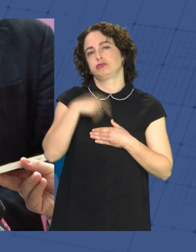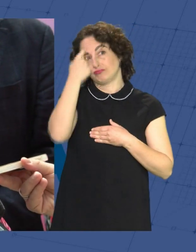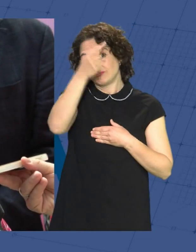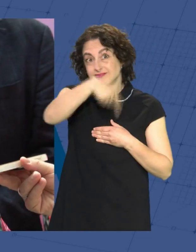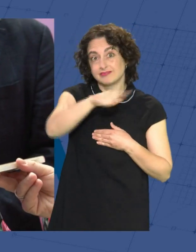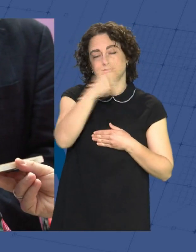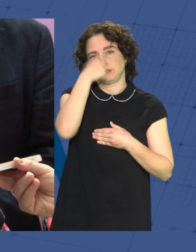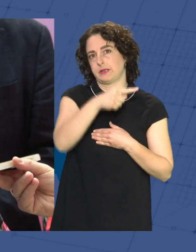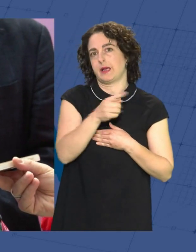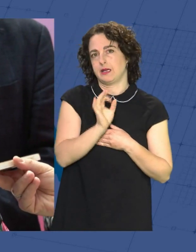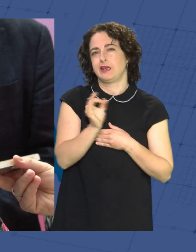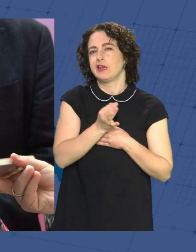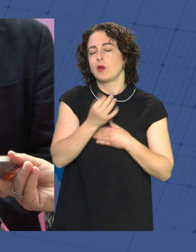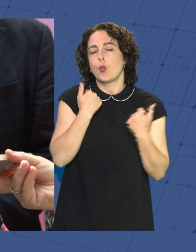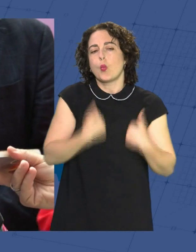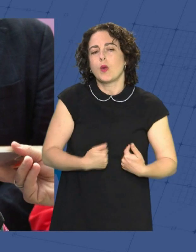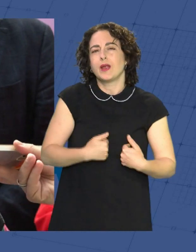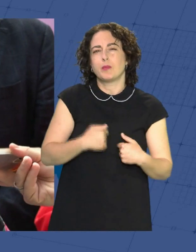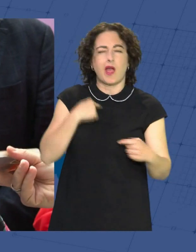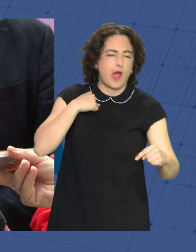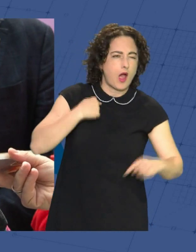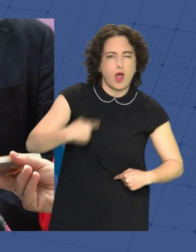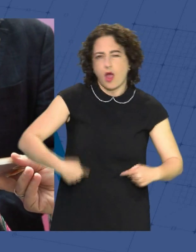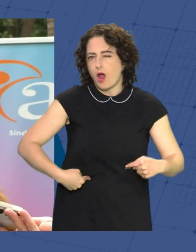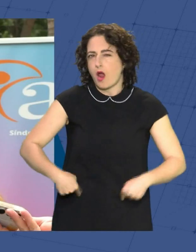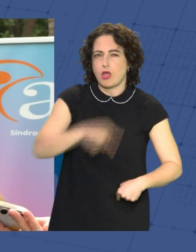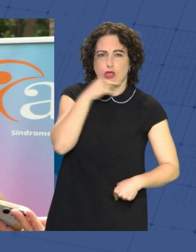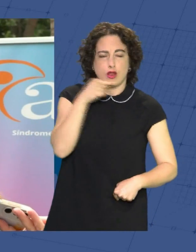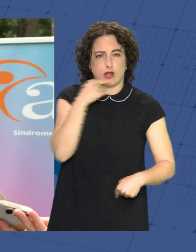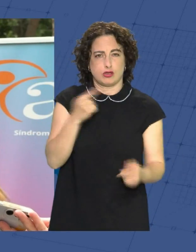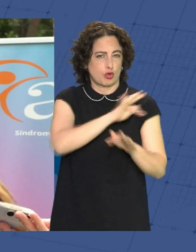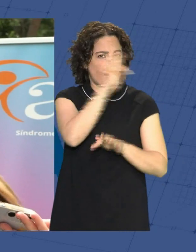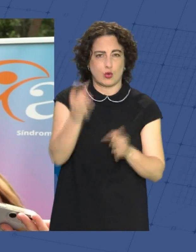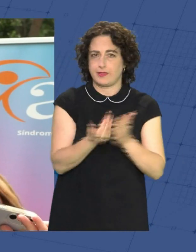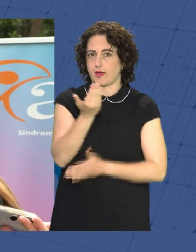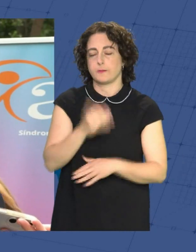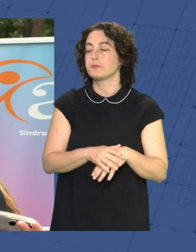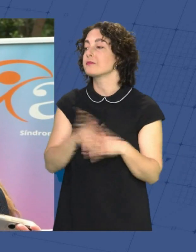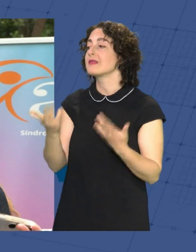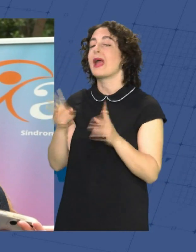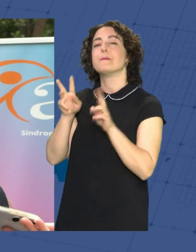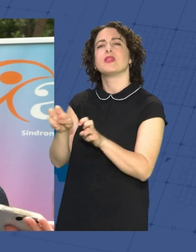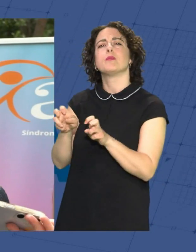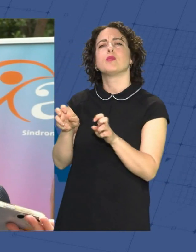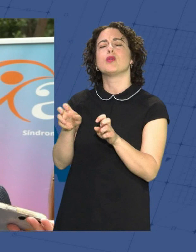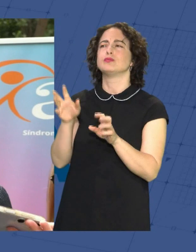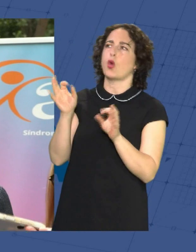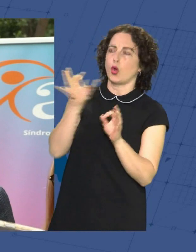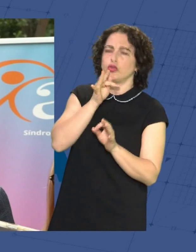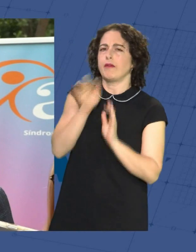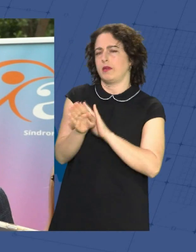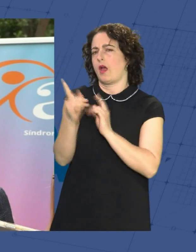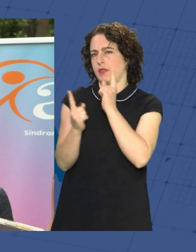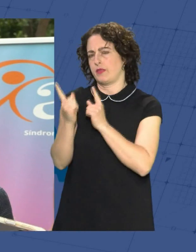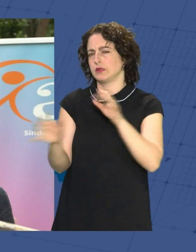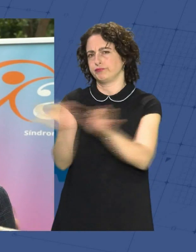que tenemos un cuerpo pinchándonos todo el día. En un principio se confundía o se confunde con un